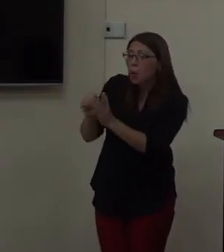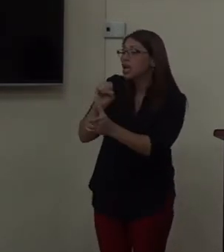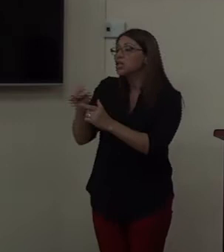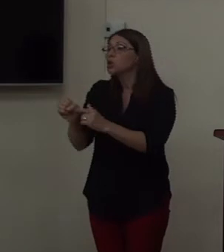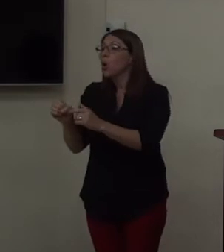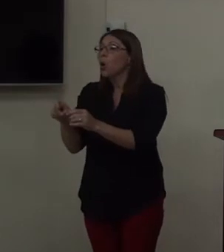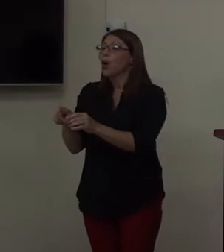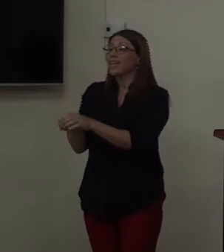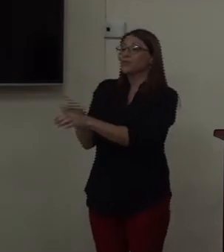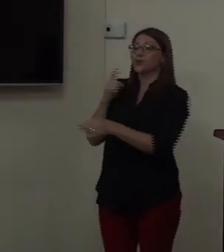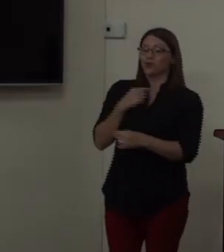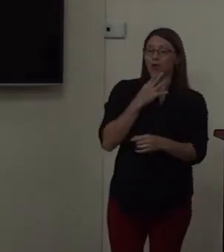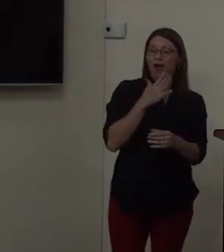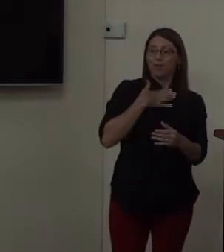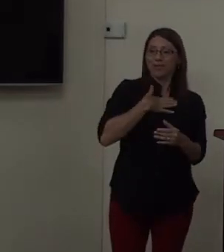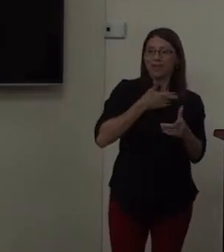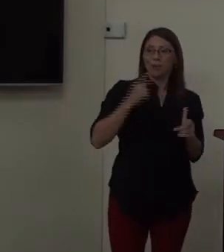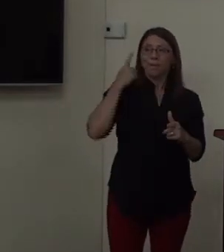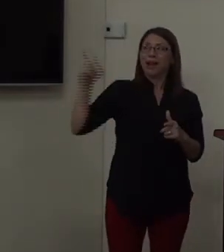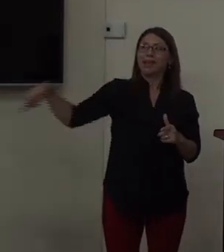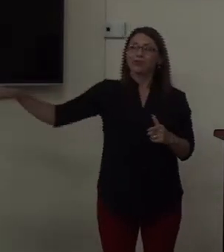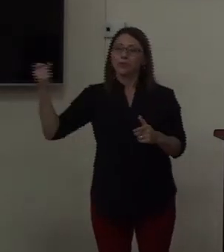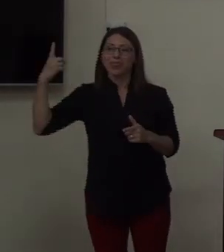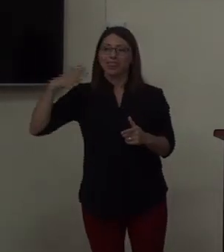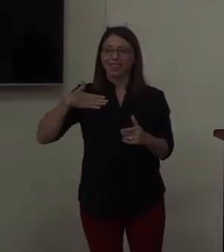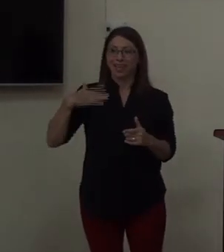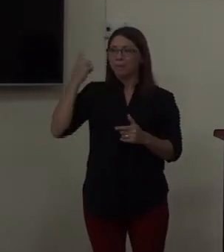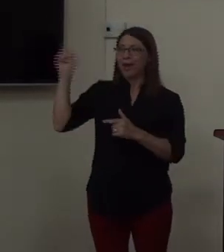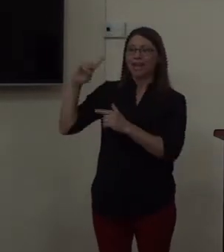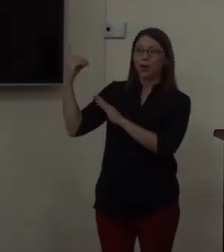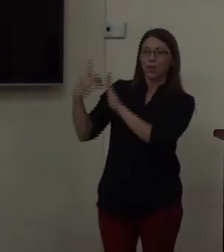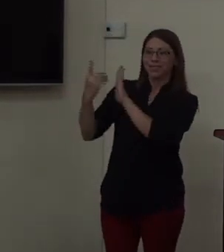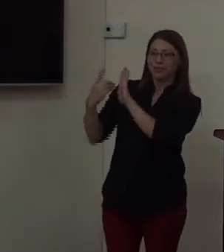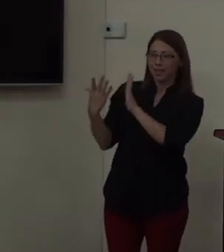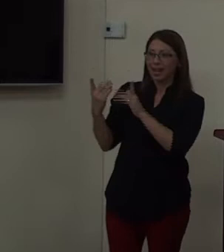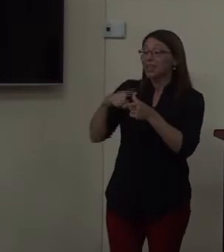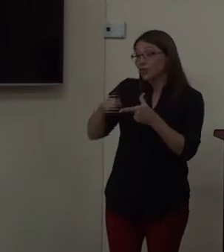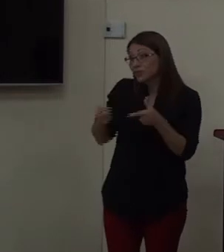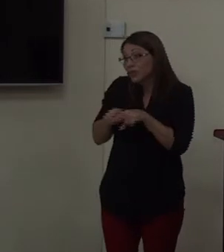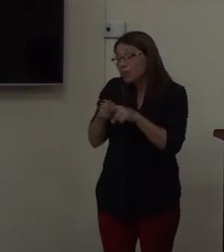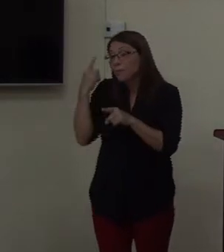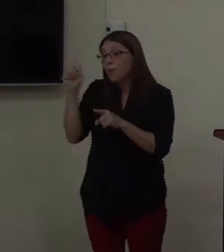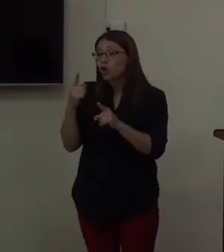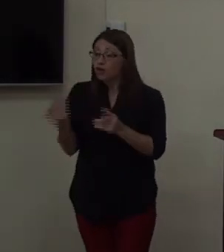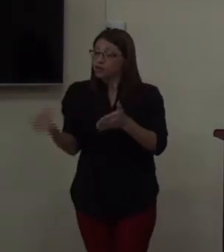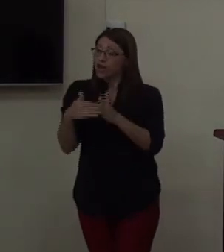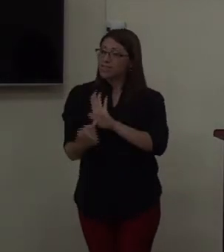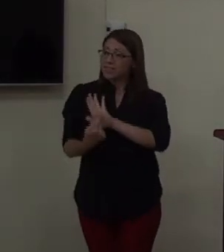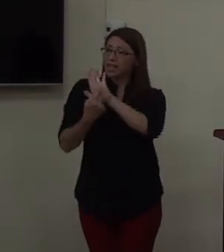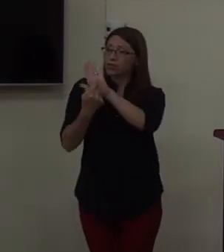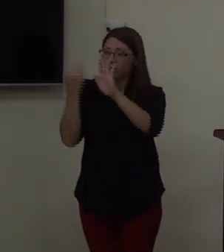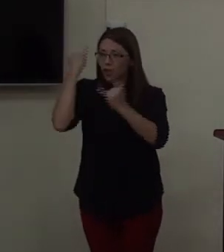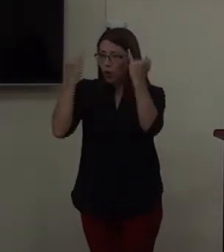me entiendan, para que no me discriminen, etc. Entonces, hay una por reivindicación ideológica, ¿verdad? Entonces, hay un montón de...